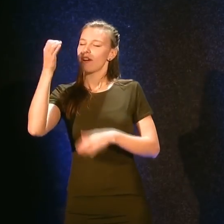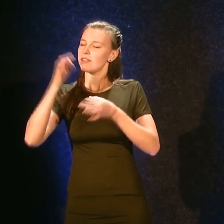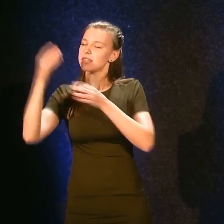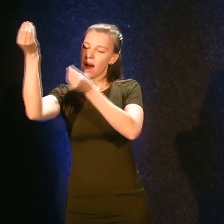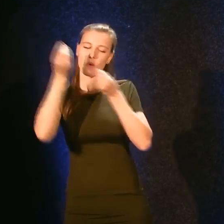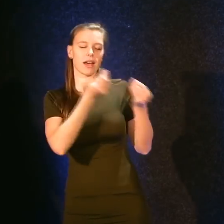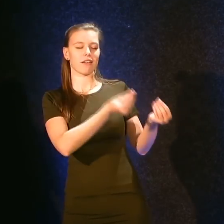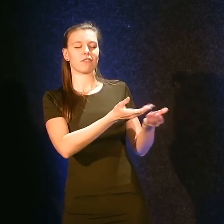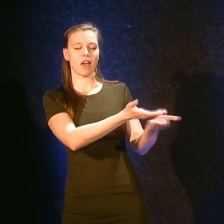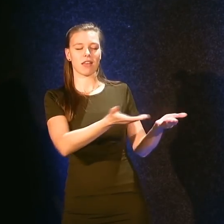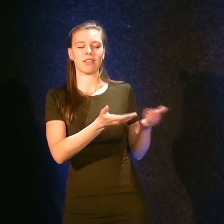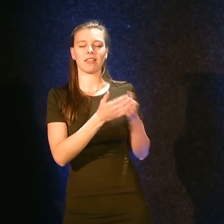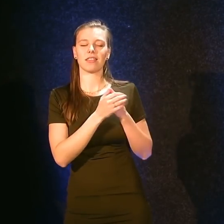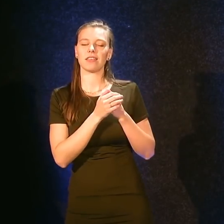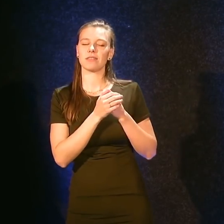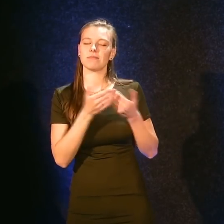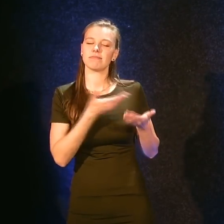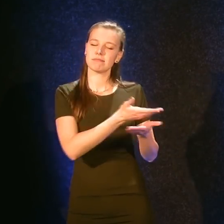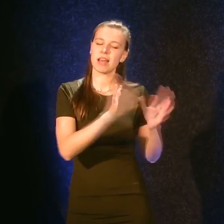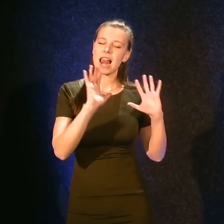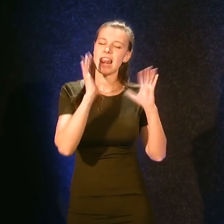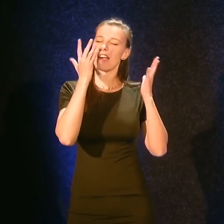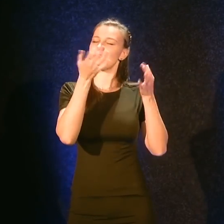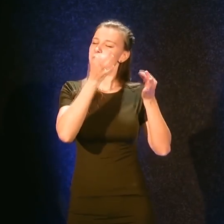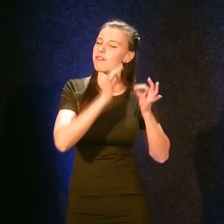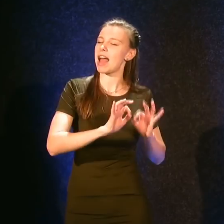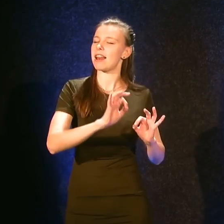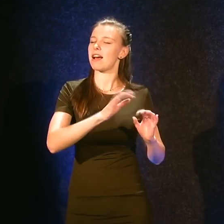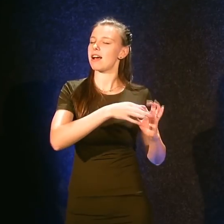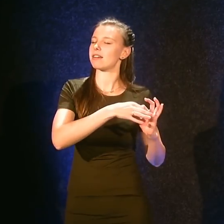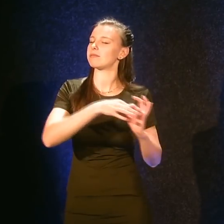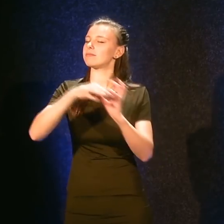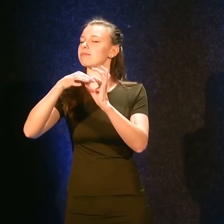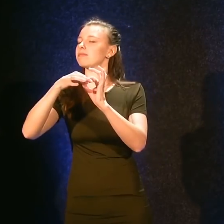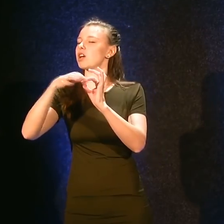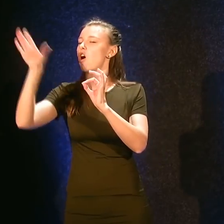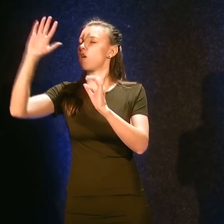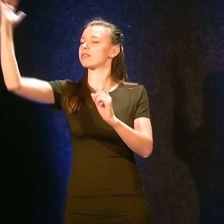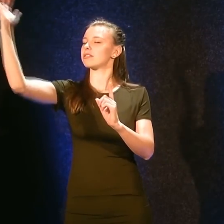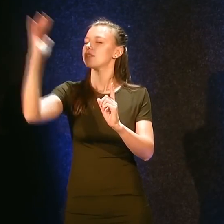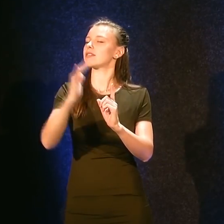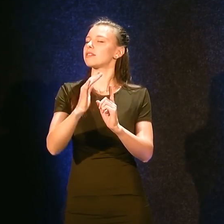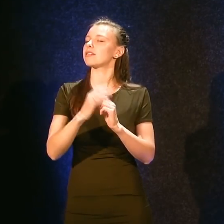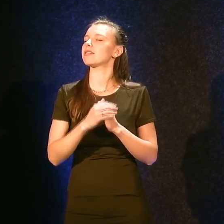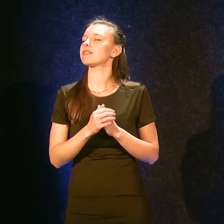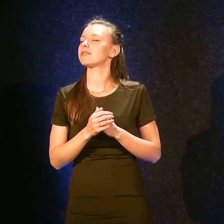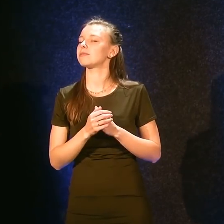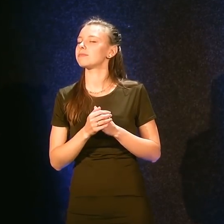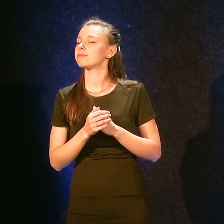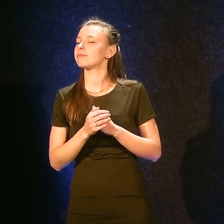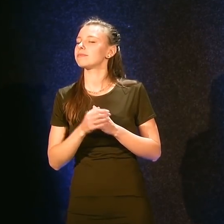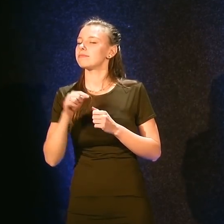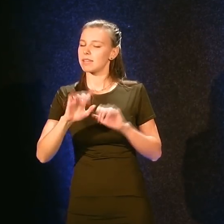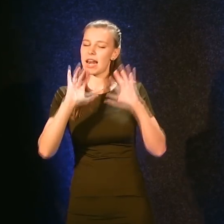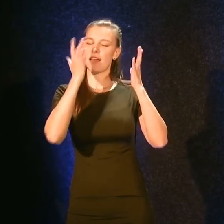Dat hun leven veilig is bij God. In leven en